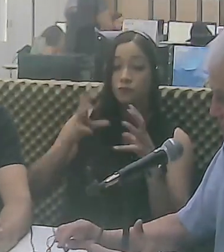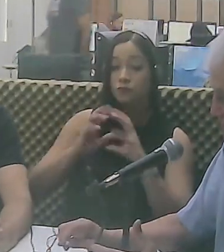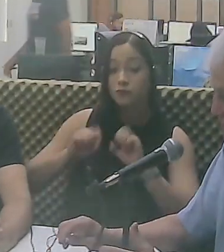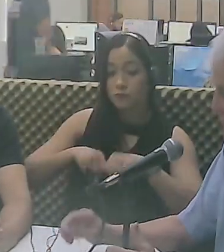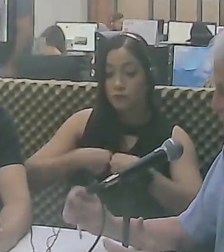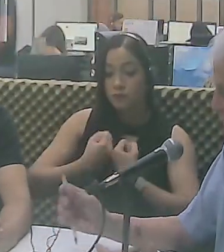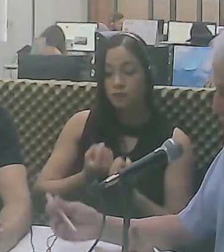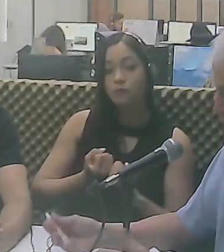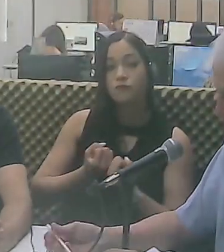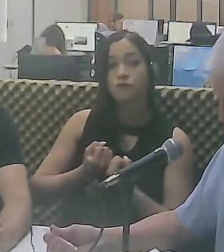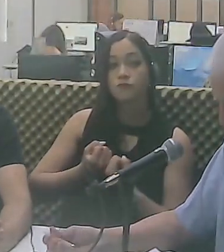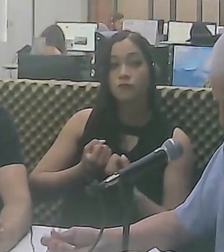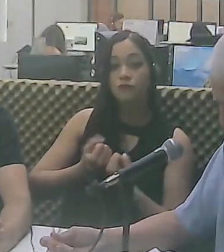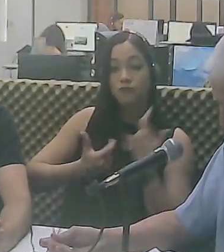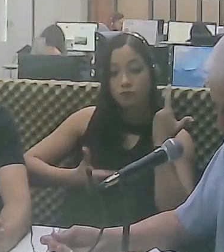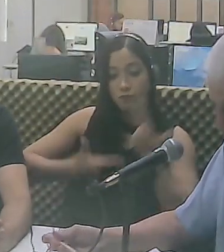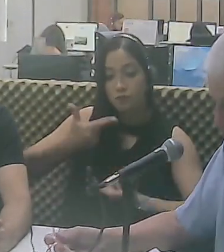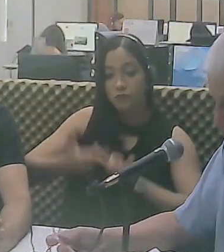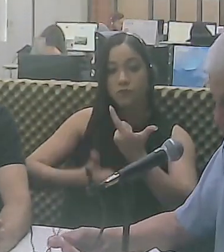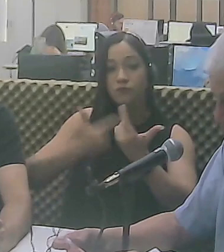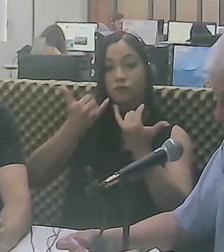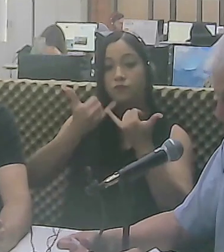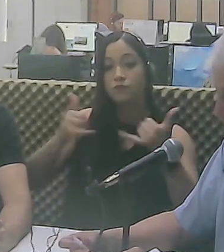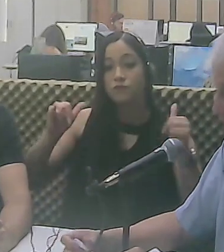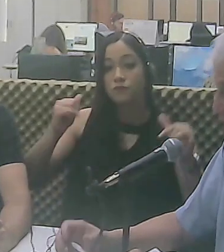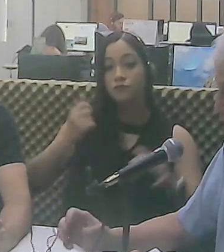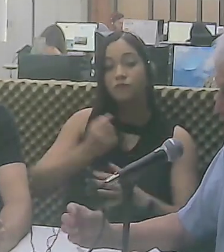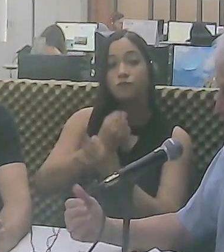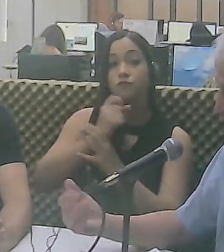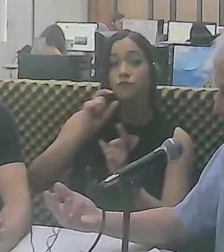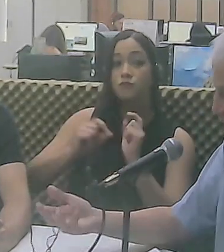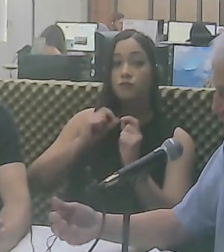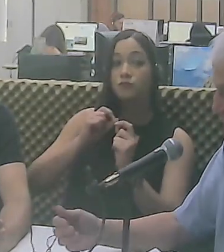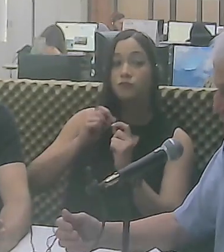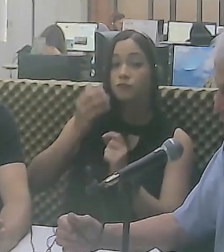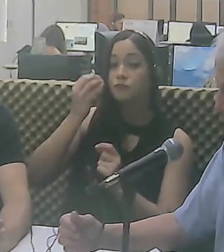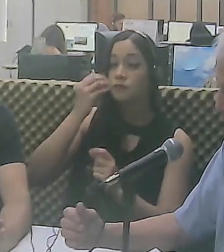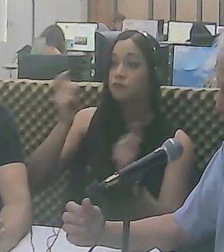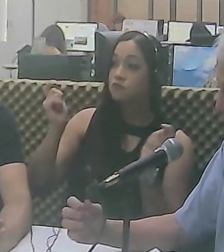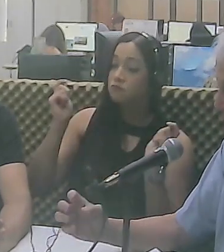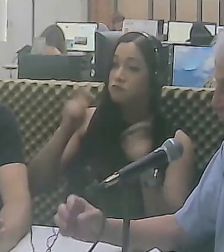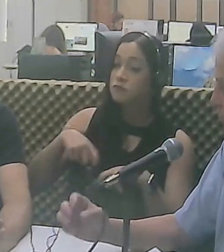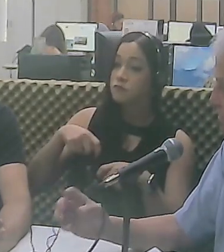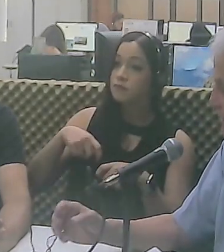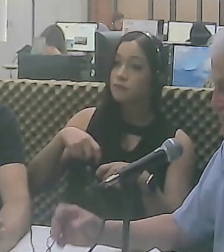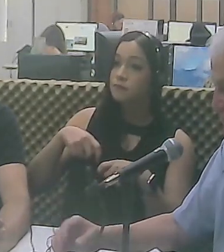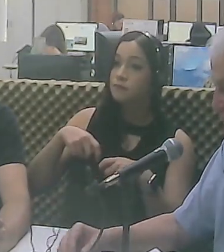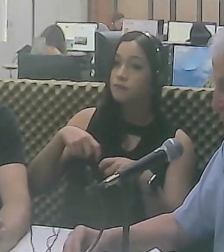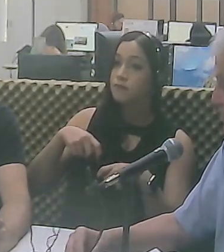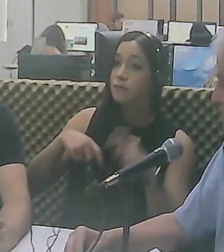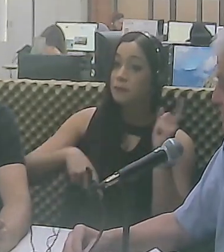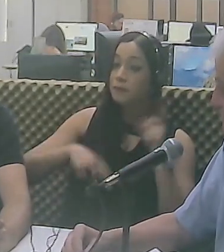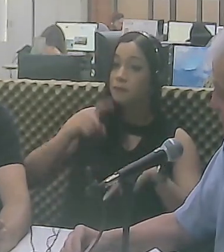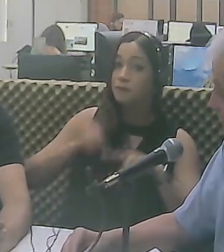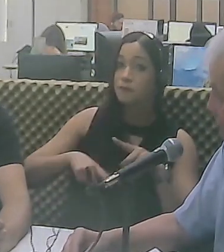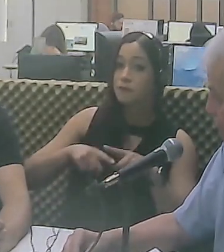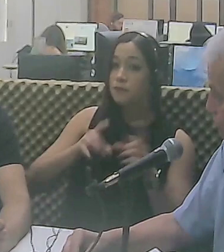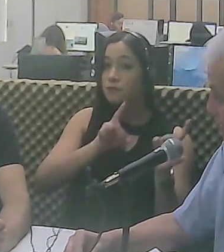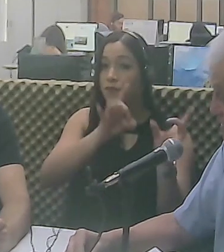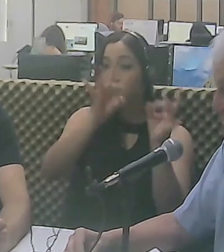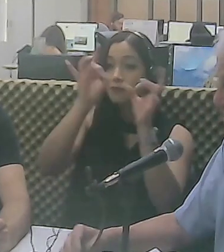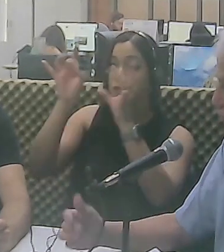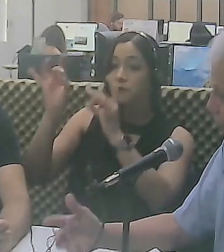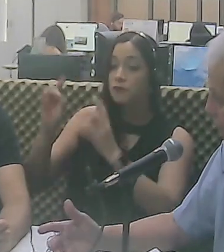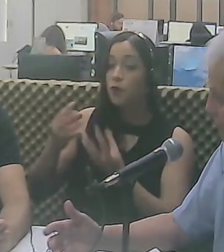as forças vivas fizeram em operação fio seguro para que para tentar viabilizar aonde que esse material está sendo